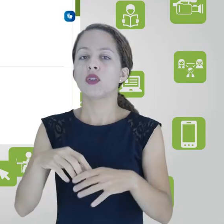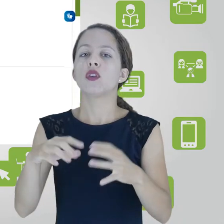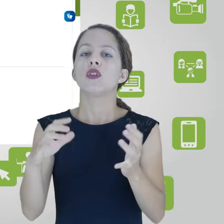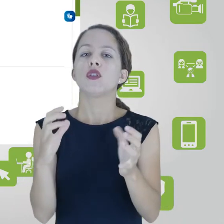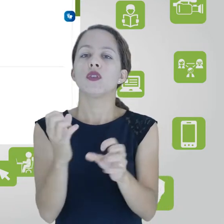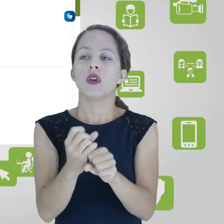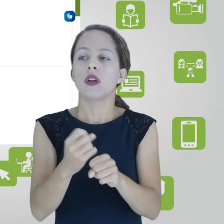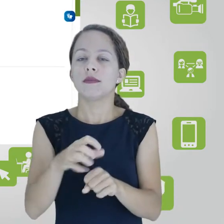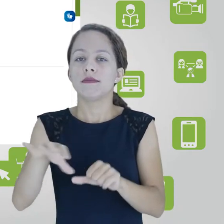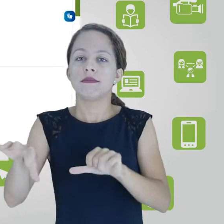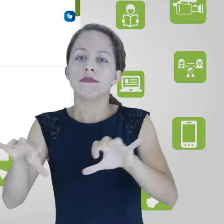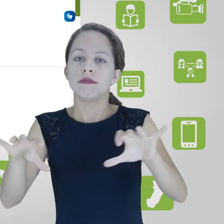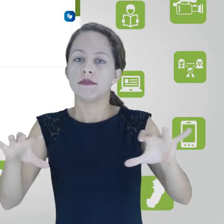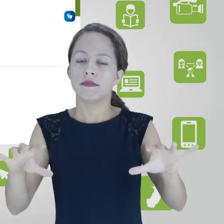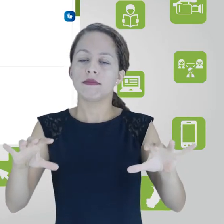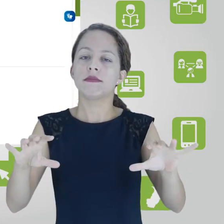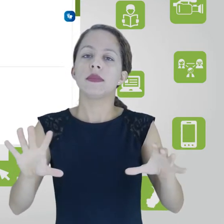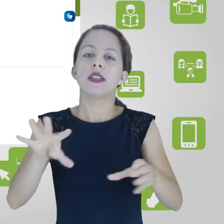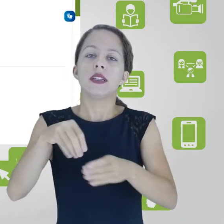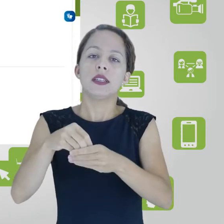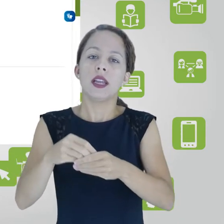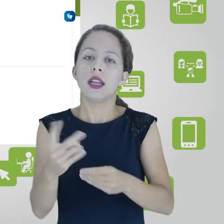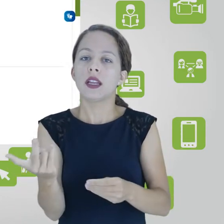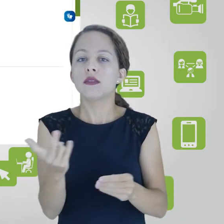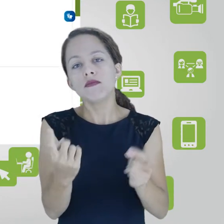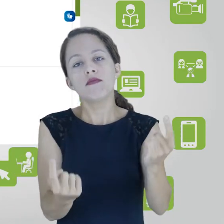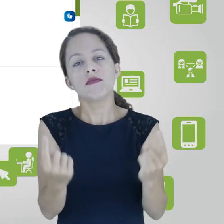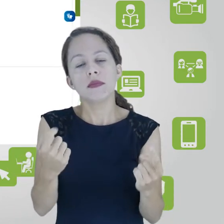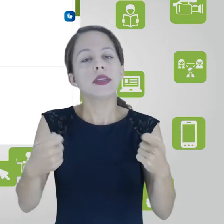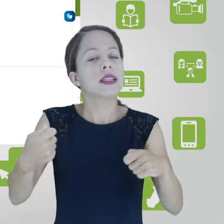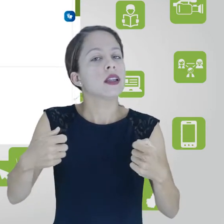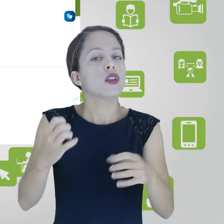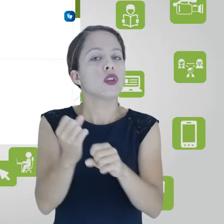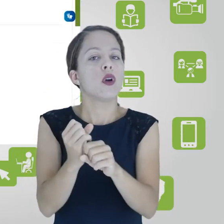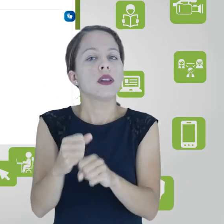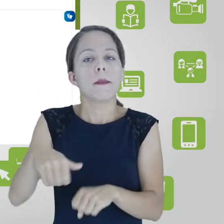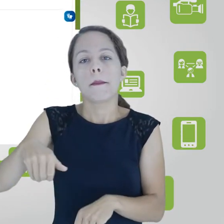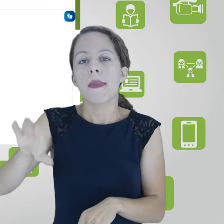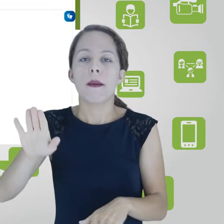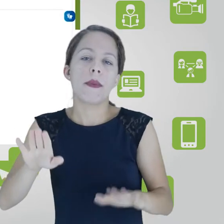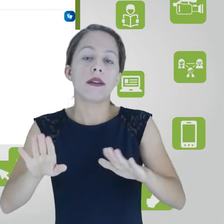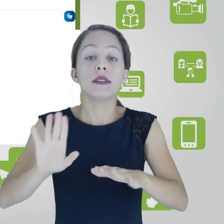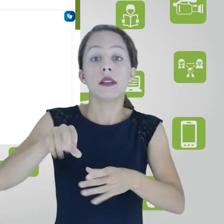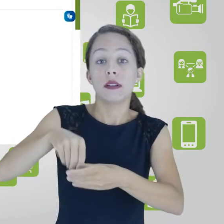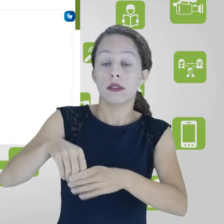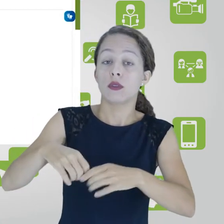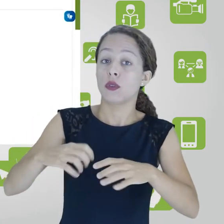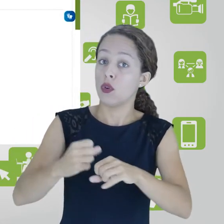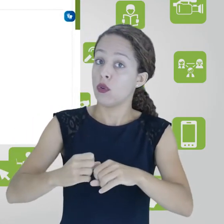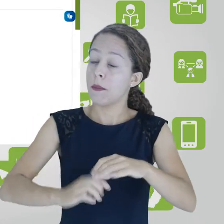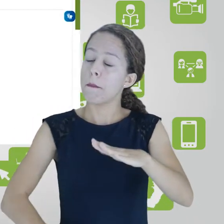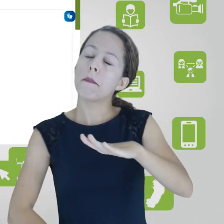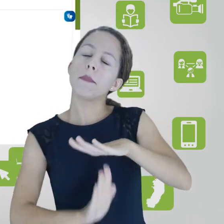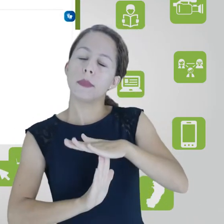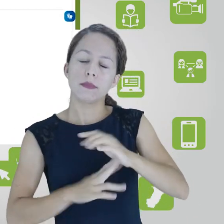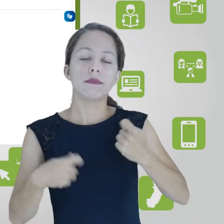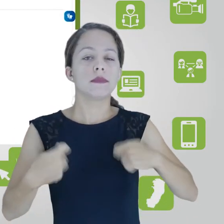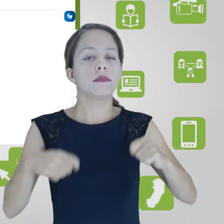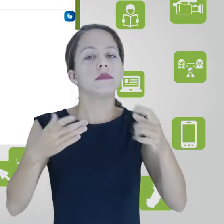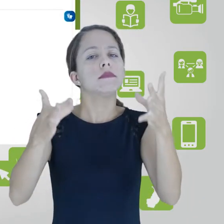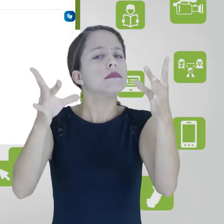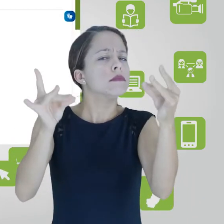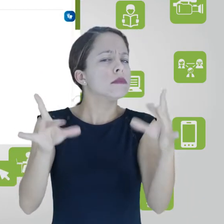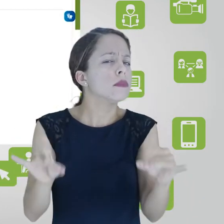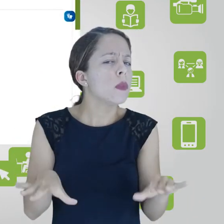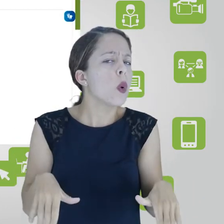forma de agregação das notas, a gente vai colocar maior nota. Lembrando que maior nota a gente precisa especificar, então a gente bota aqui a nota